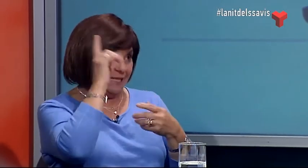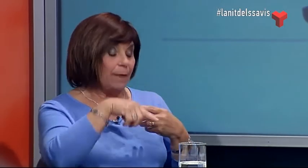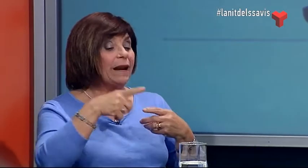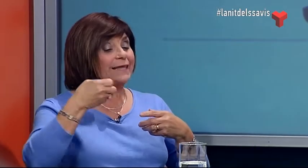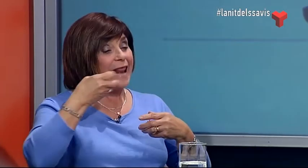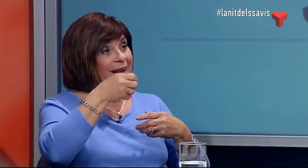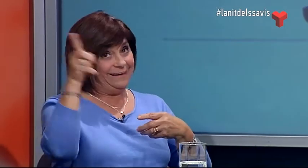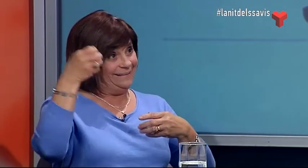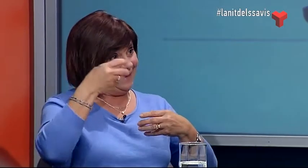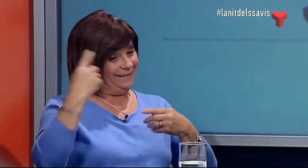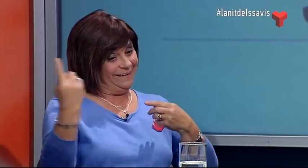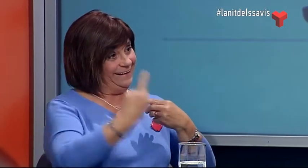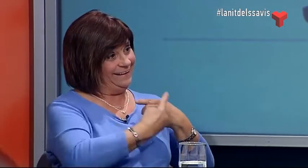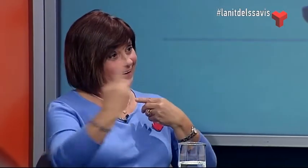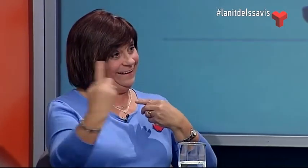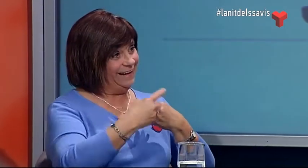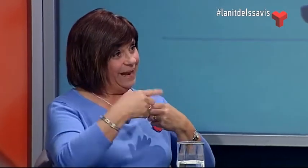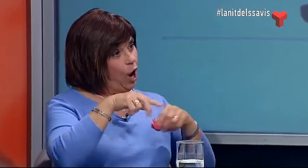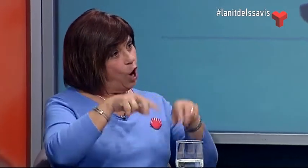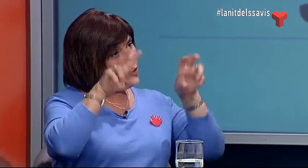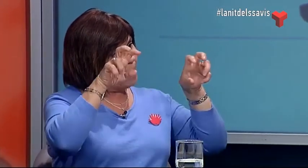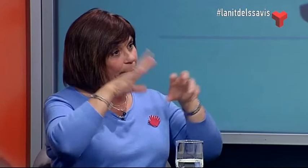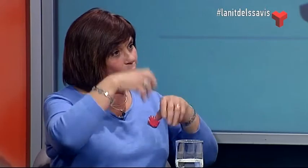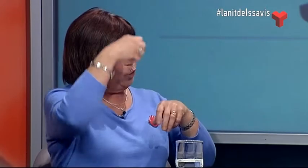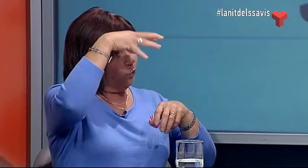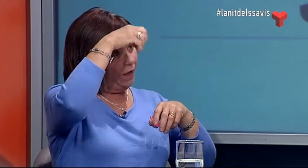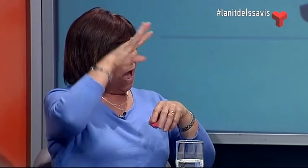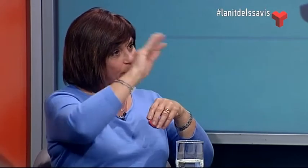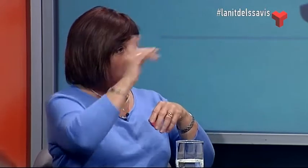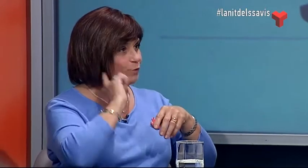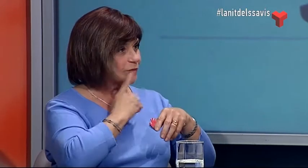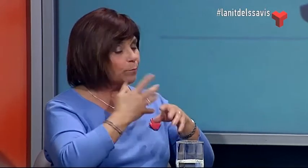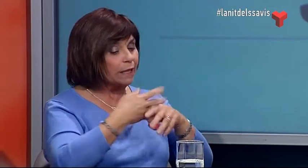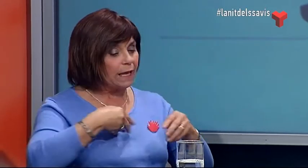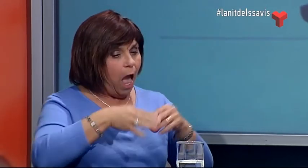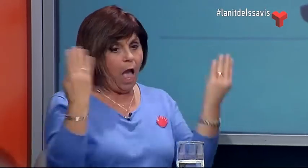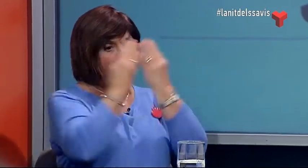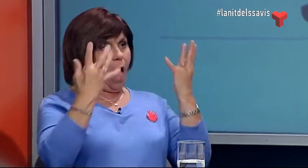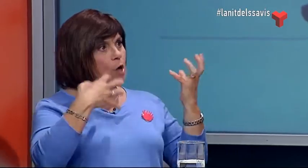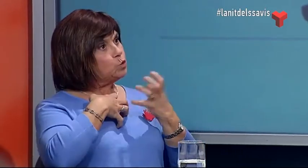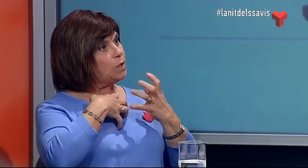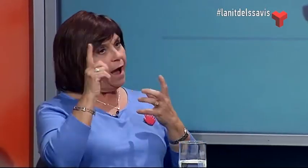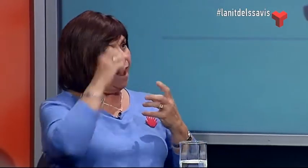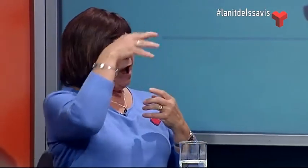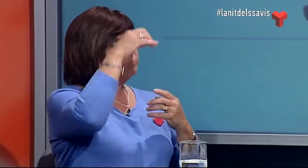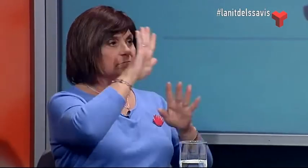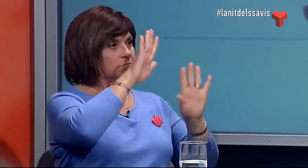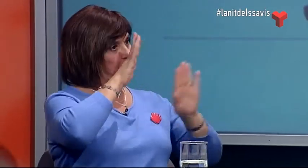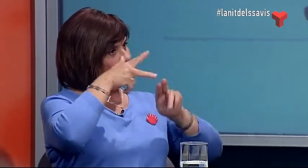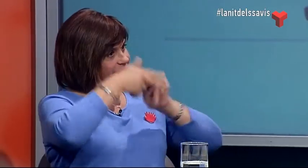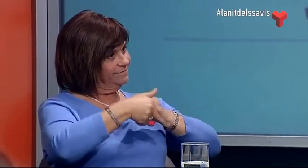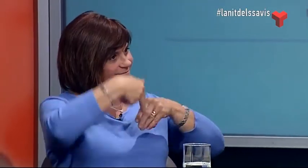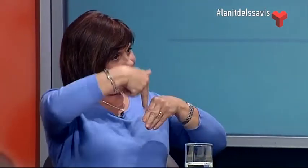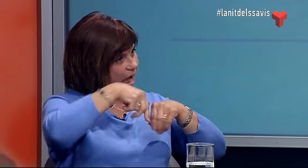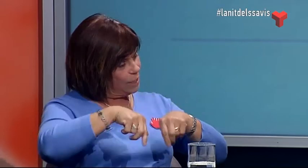que amb aquest tema i poc a poc anem millorant. En els trens, per exemple, sí que hi han adaptacions de llum a l'hora